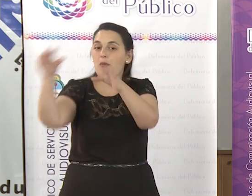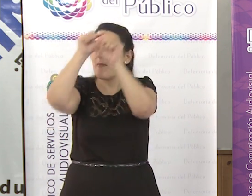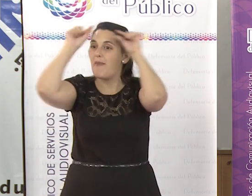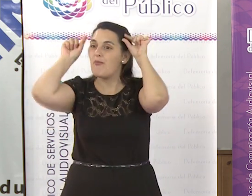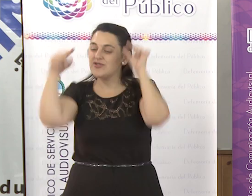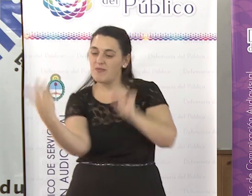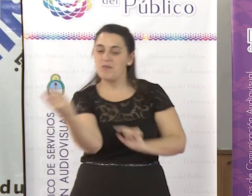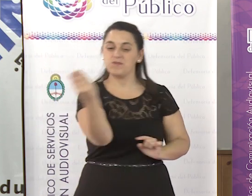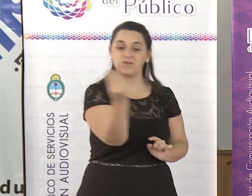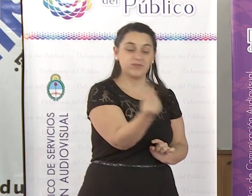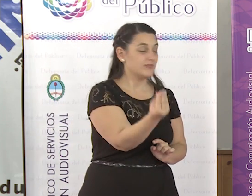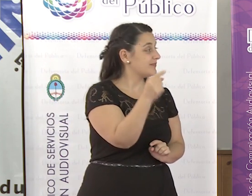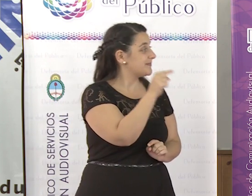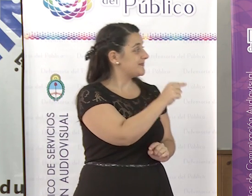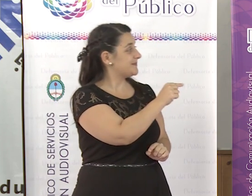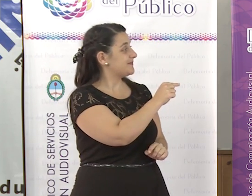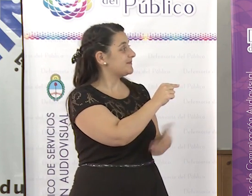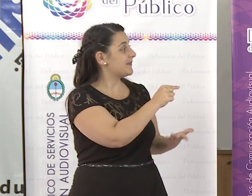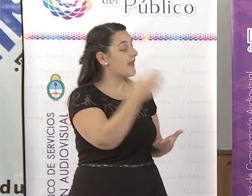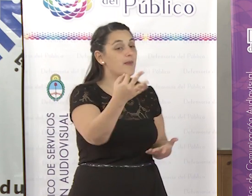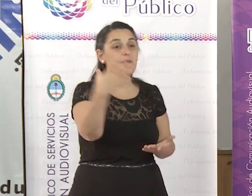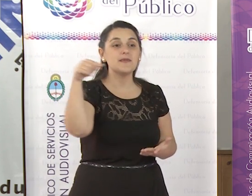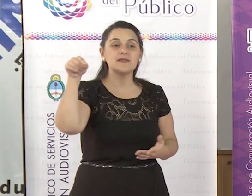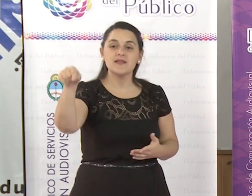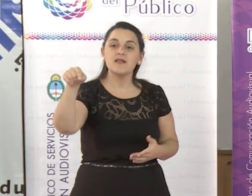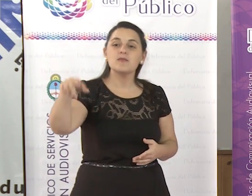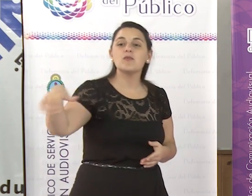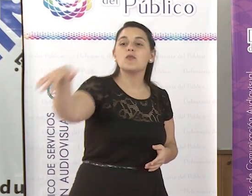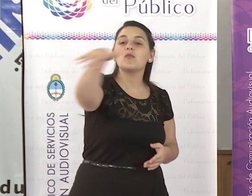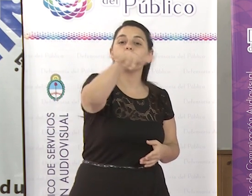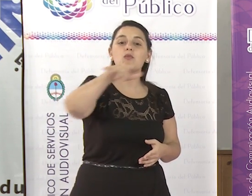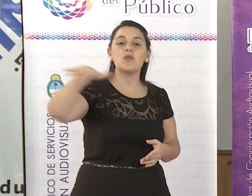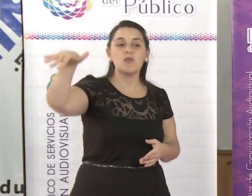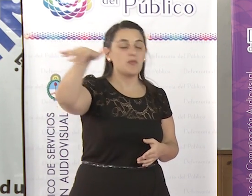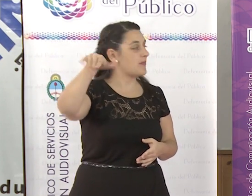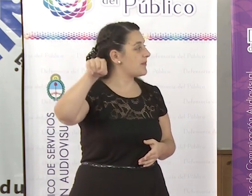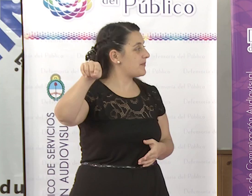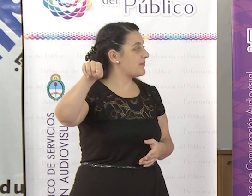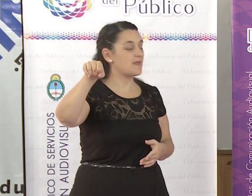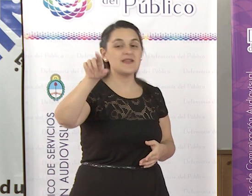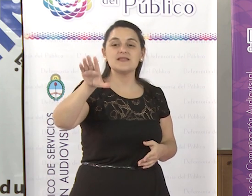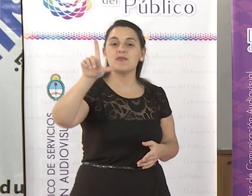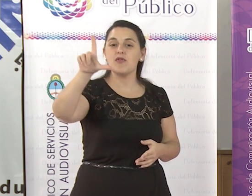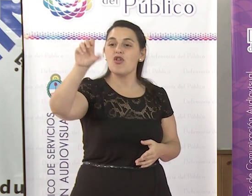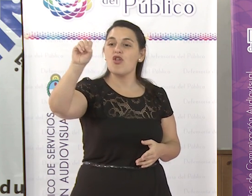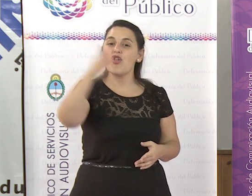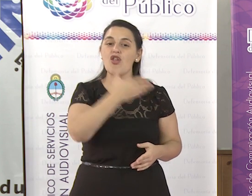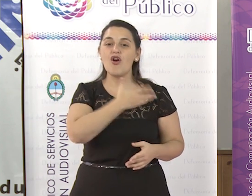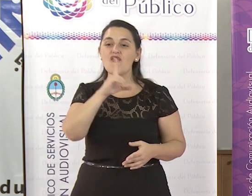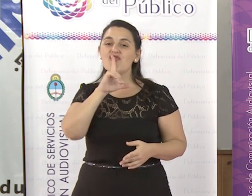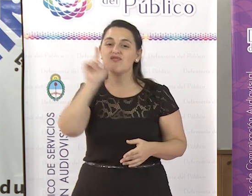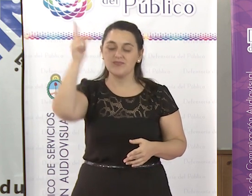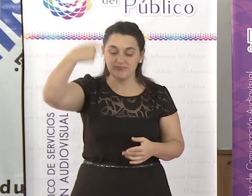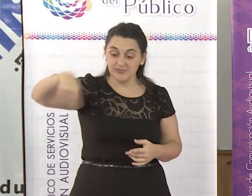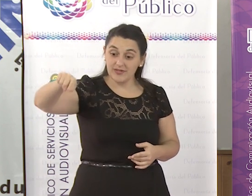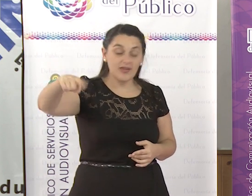de acá de la provincia lo que es especialmente un love boliche ocupan que también venimos con esta enorme